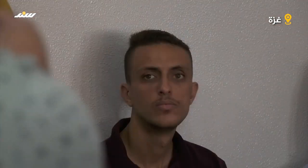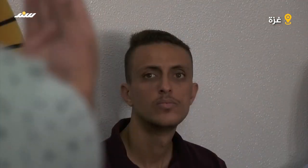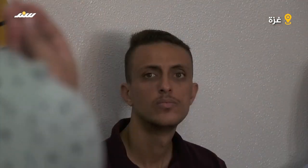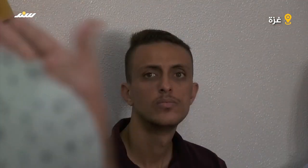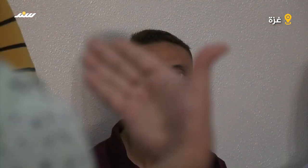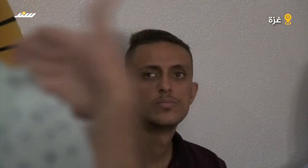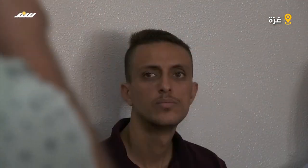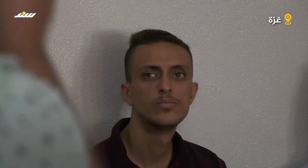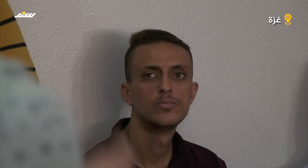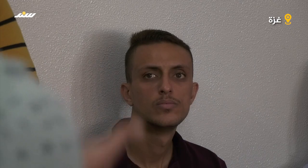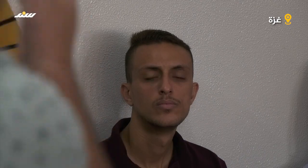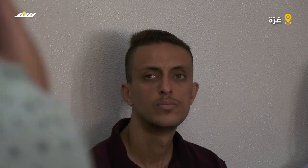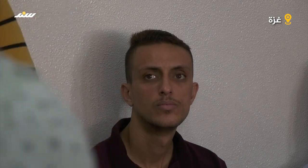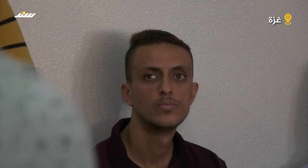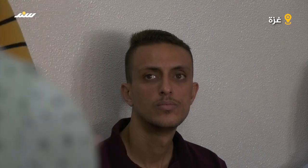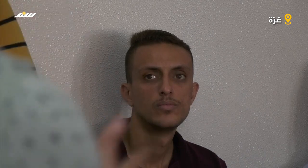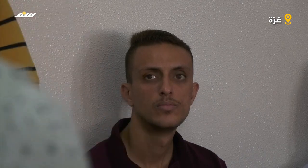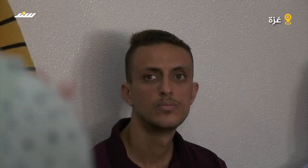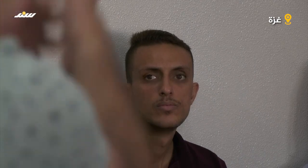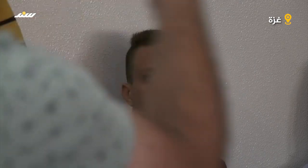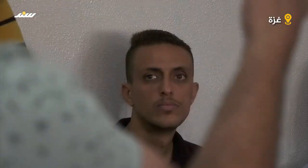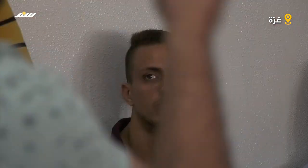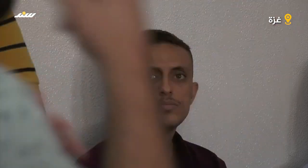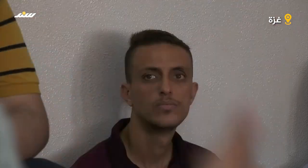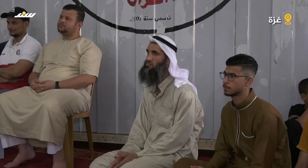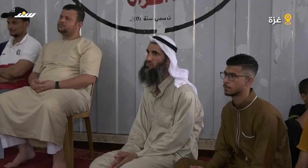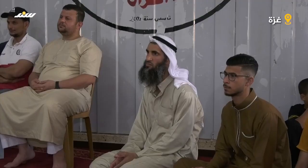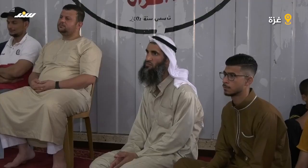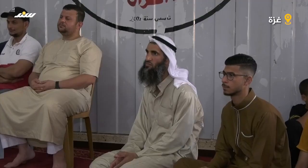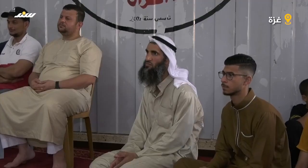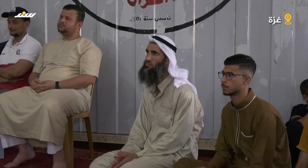الآخرة خير له مما أعطاه في دنياه.